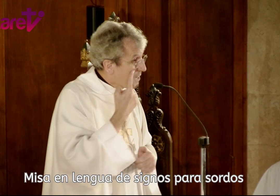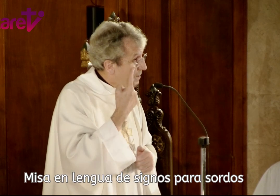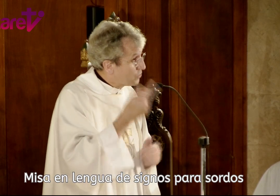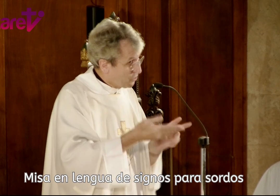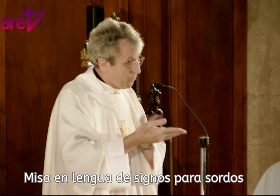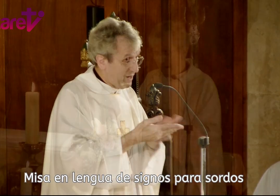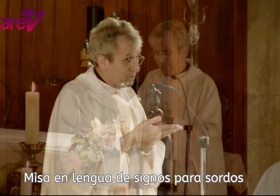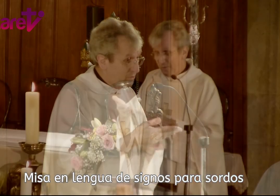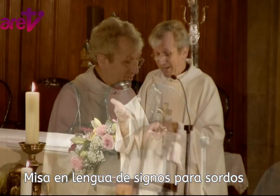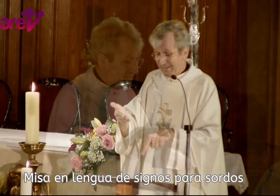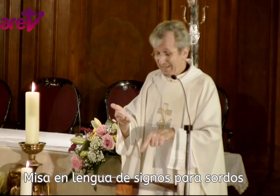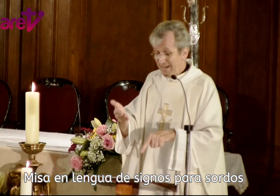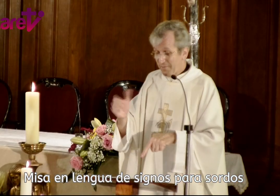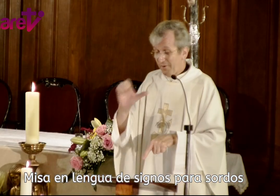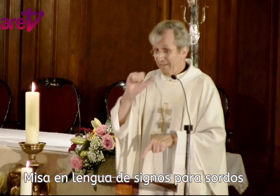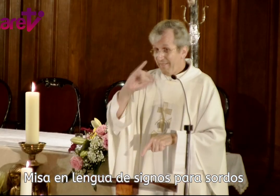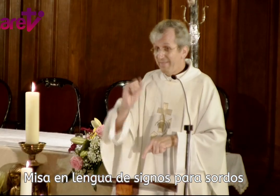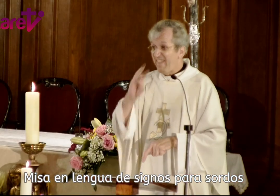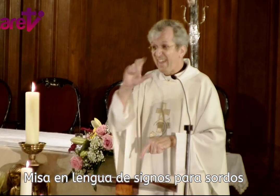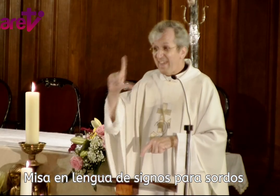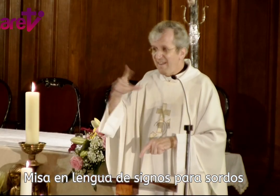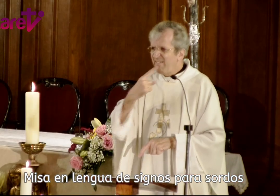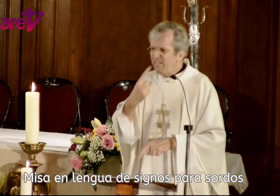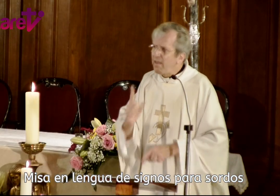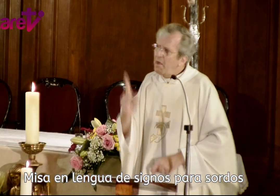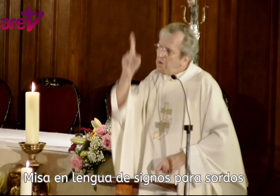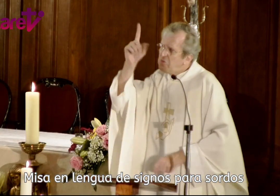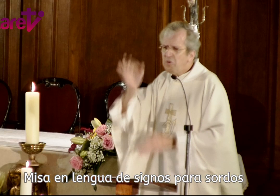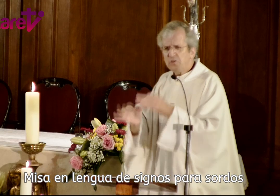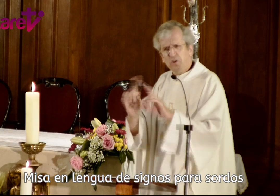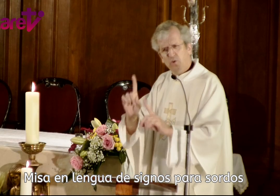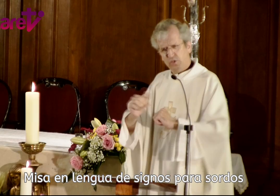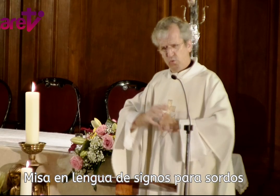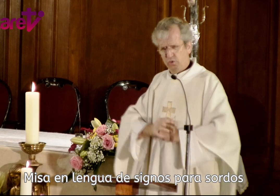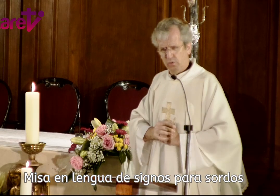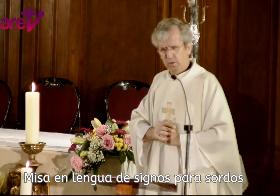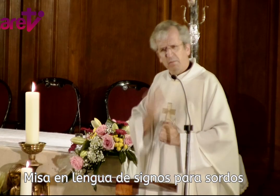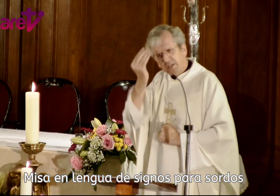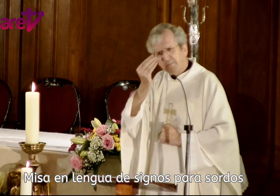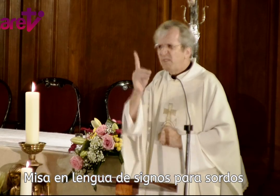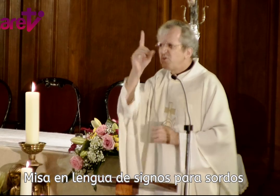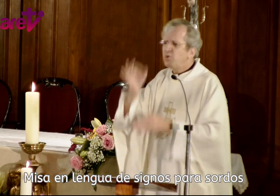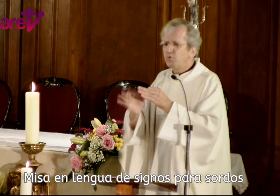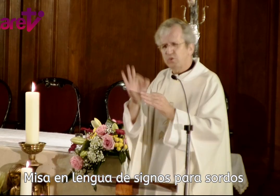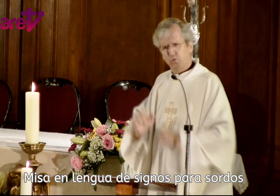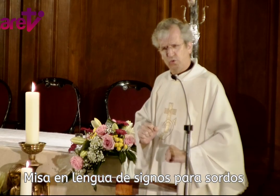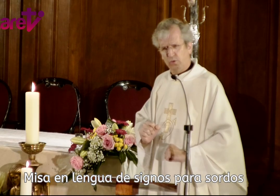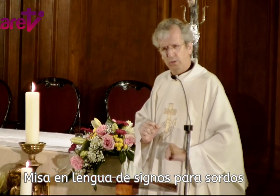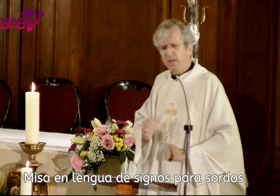veremos cómo la lectura del libro de Ezequiel dice, Dios no es justo. A veces pensamos, Dios no es justo,